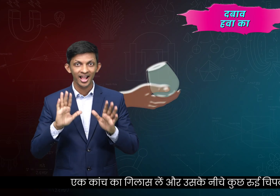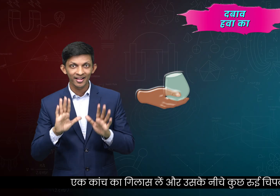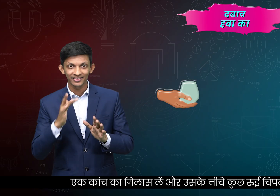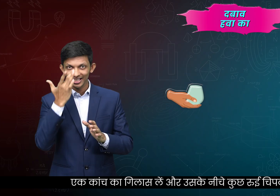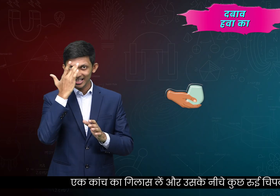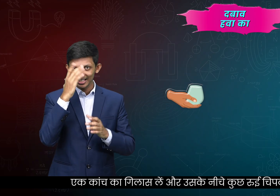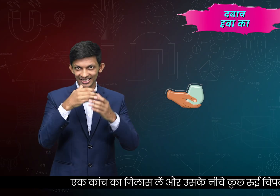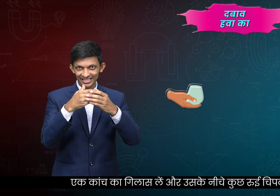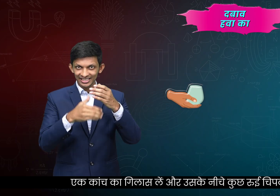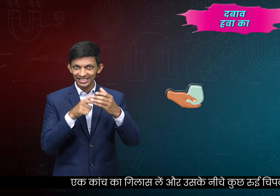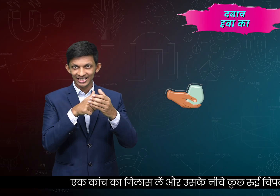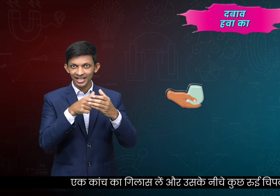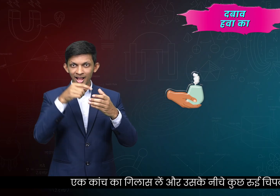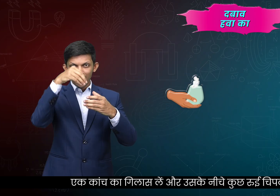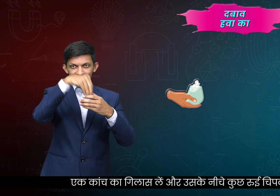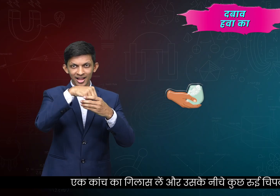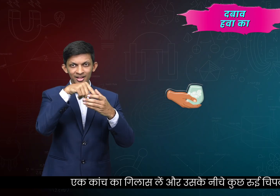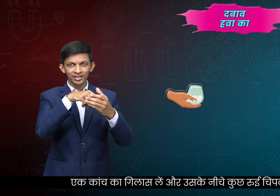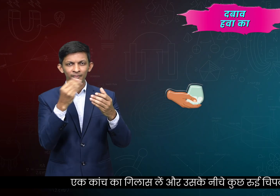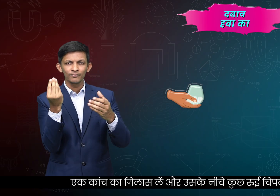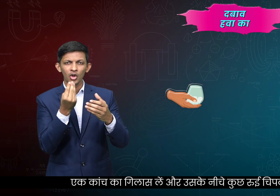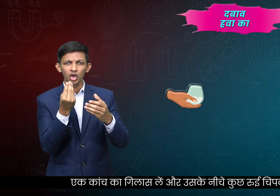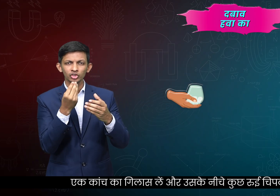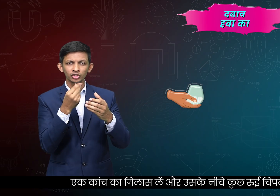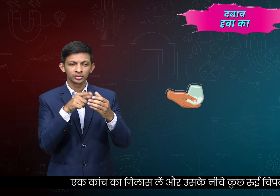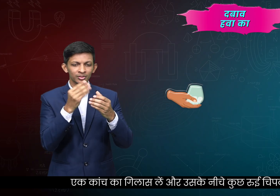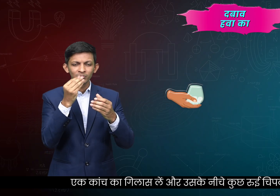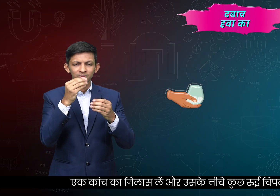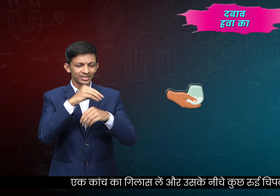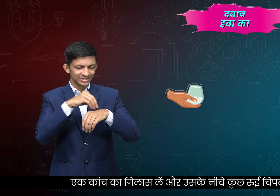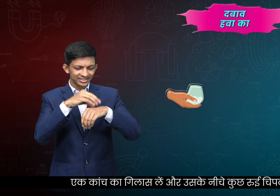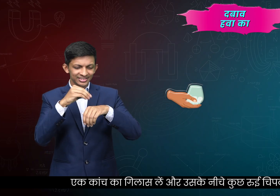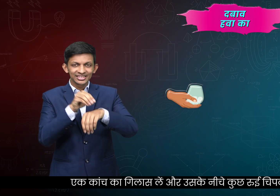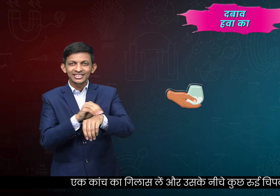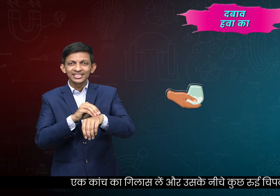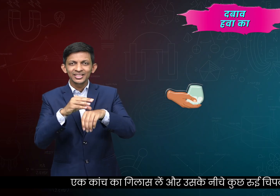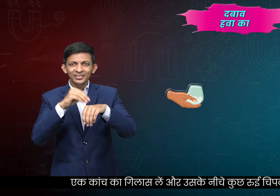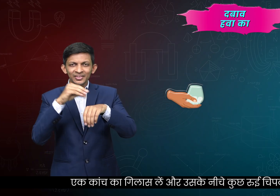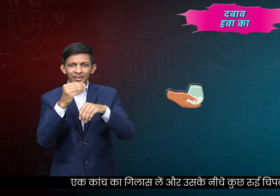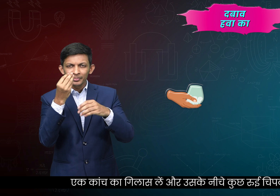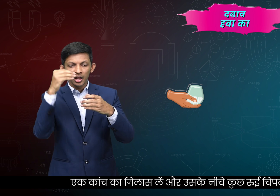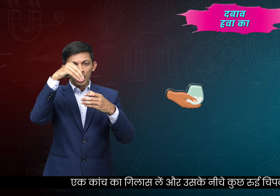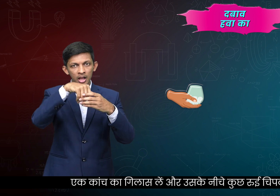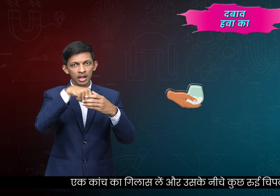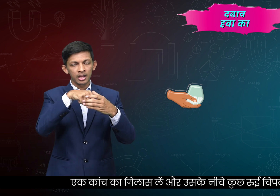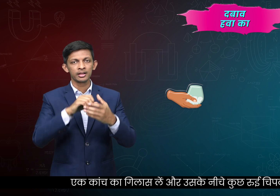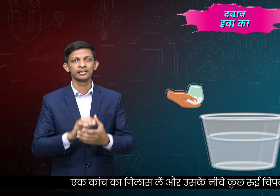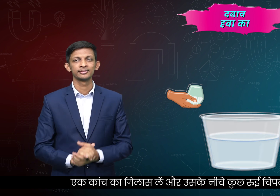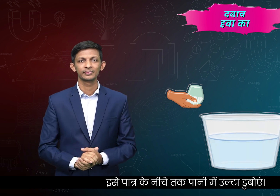एक कांच का गिलास लें और उसके नीचे कुछ रुई चिपका